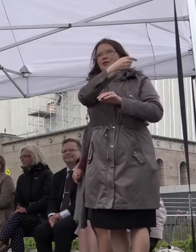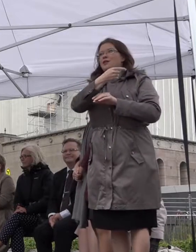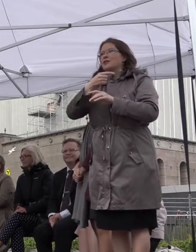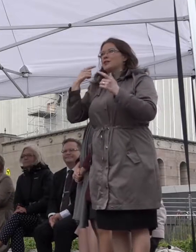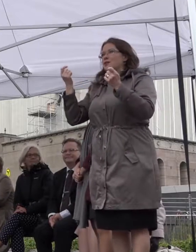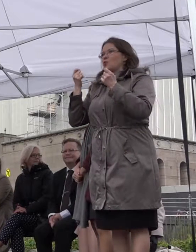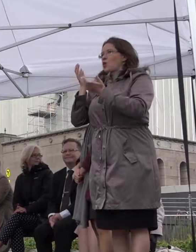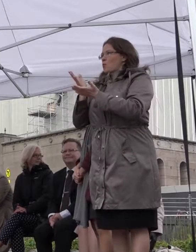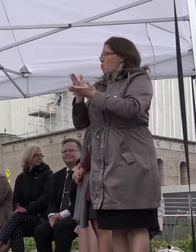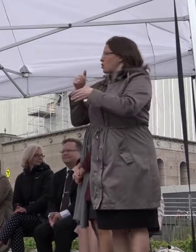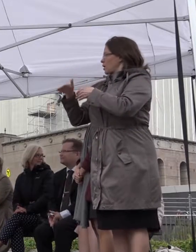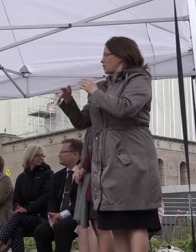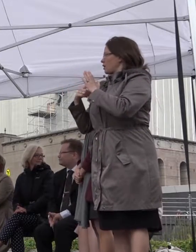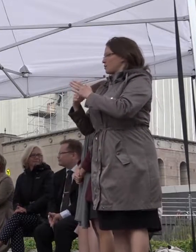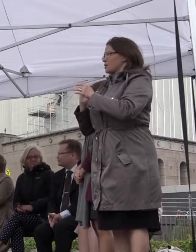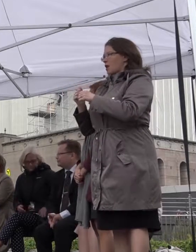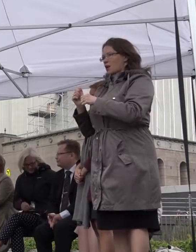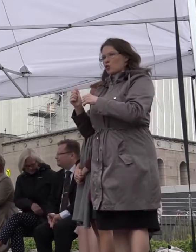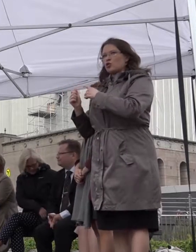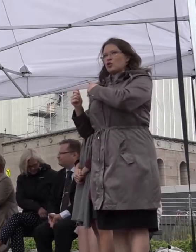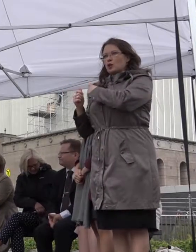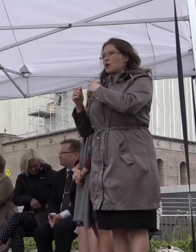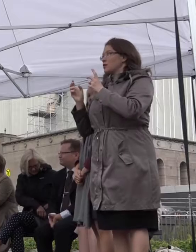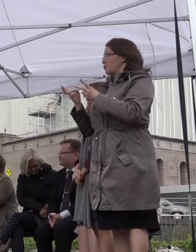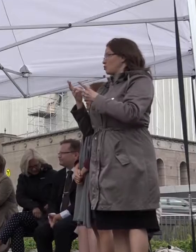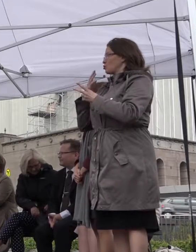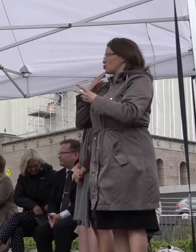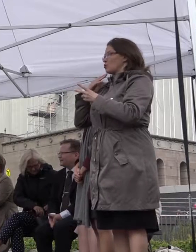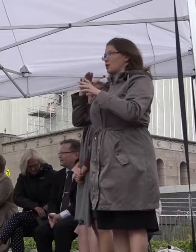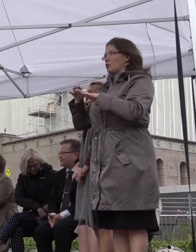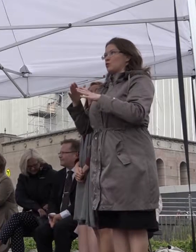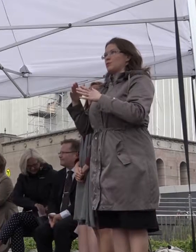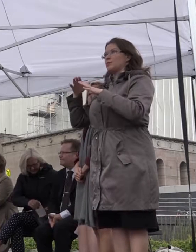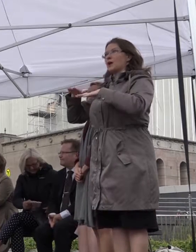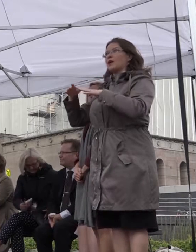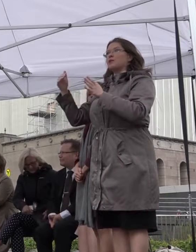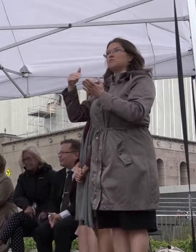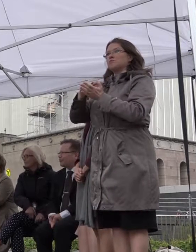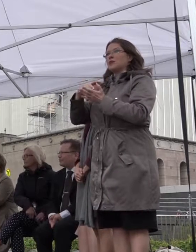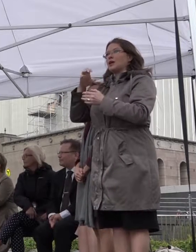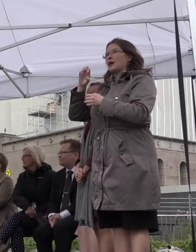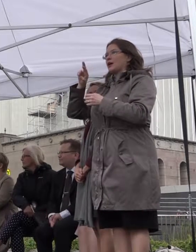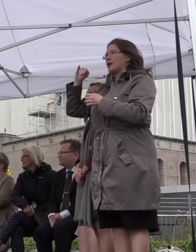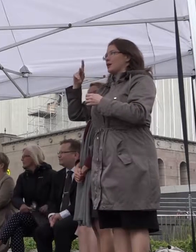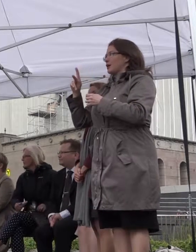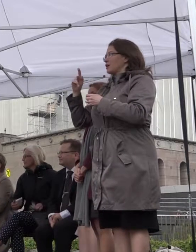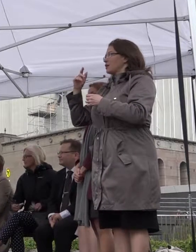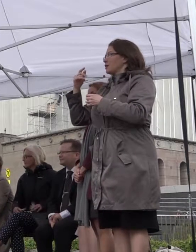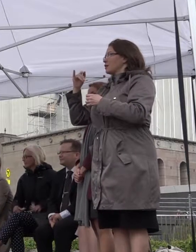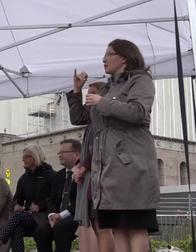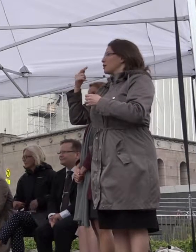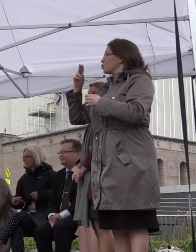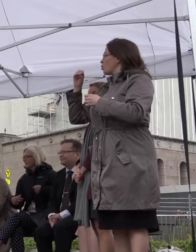juhlapuhumisia jatkavat muun muassa Kalle Könkkälä ja täälläkin nyt paikalle saapunut kansanedustaja Erkki Tuomio. Ja samalla kiitänkin